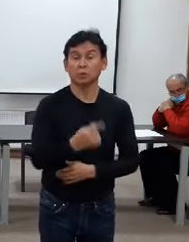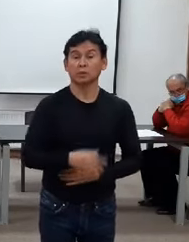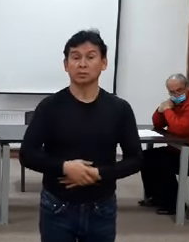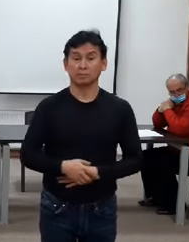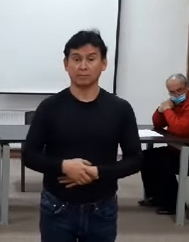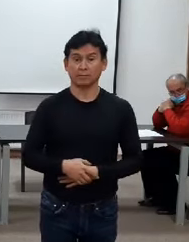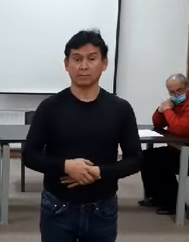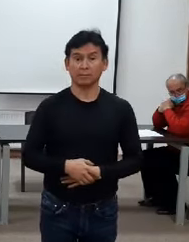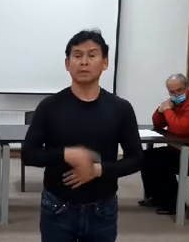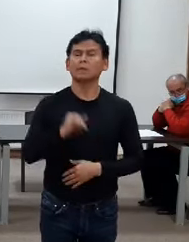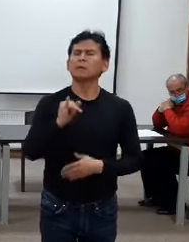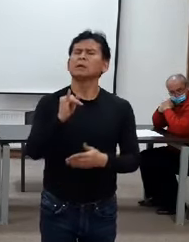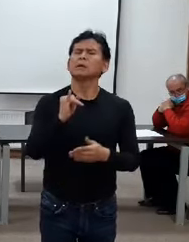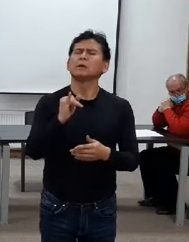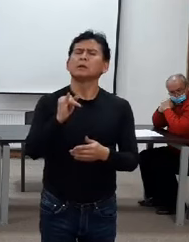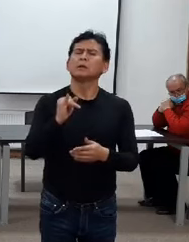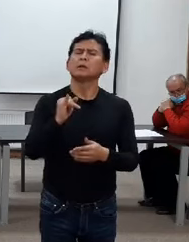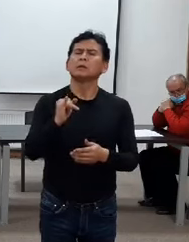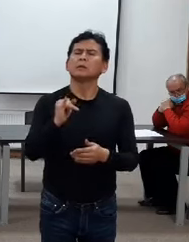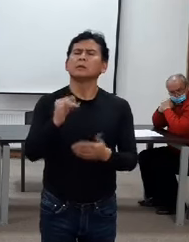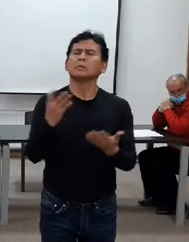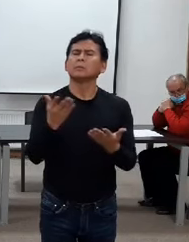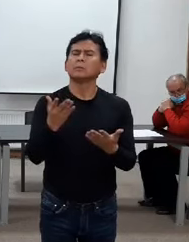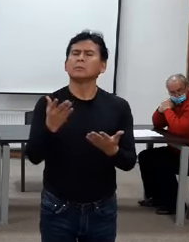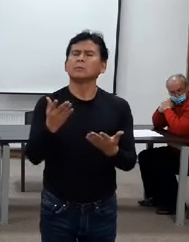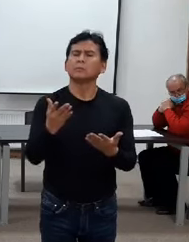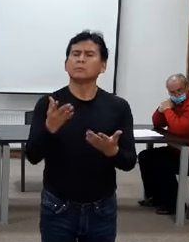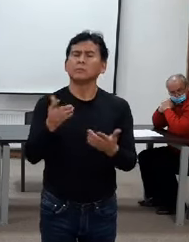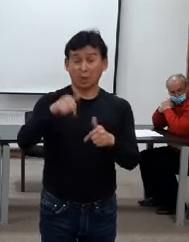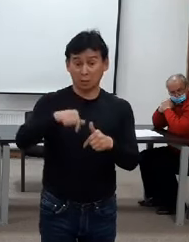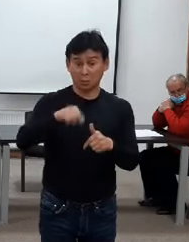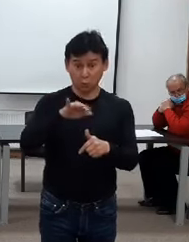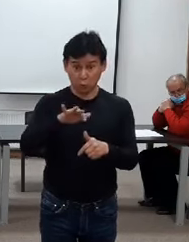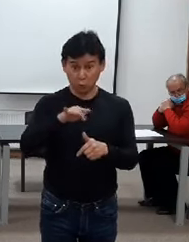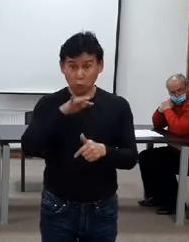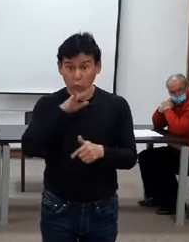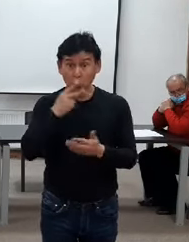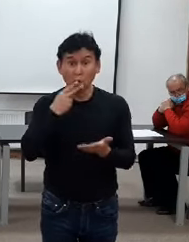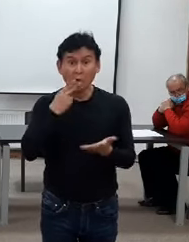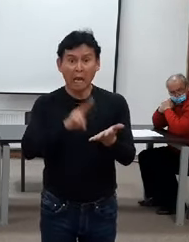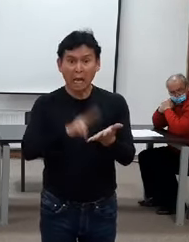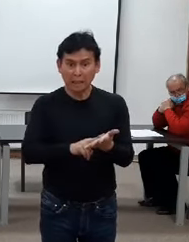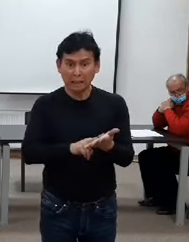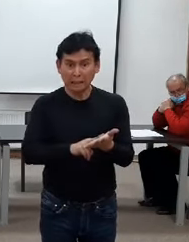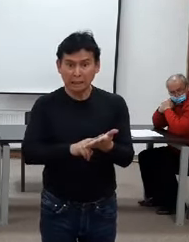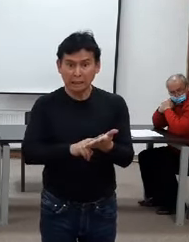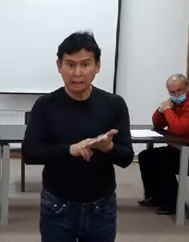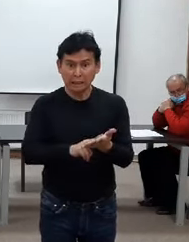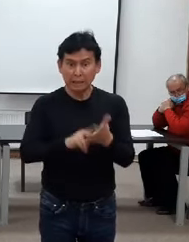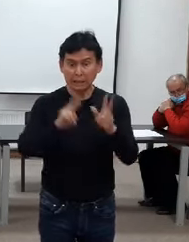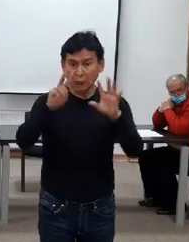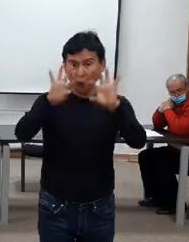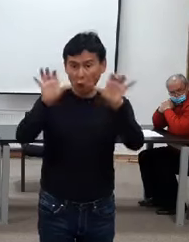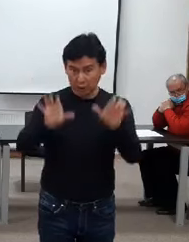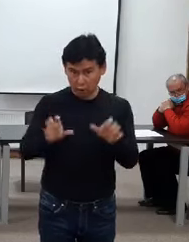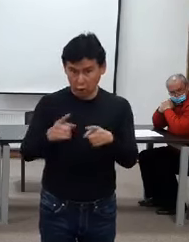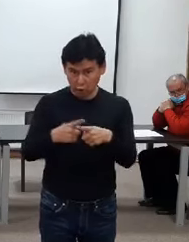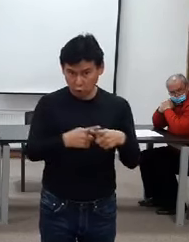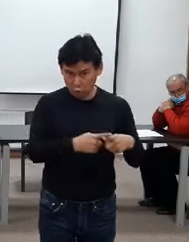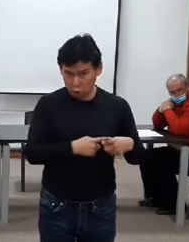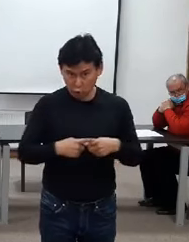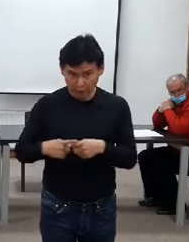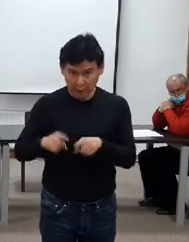pasamos. Sí. Intendenta, hoy día hace algunos minutos se le entregó una carta a 50 organizaciones sociales que